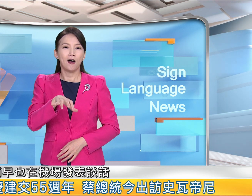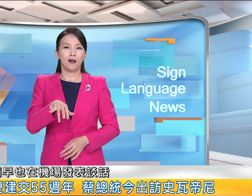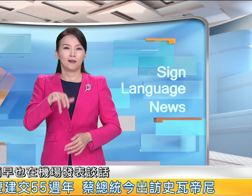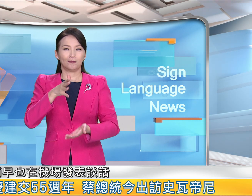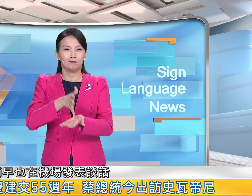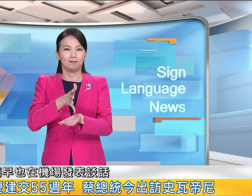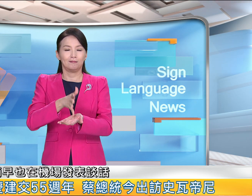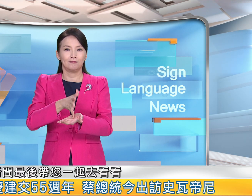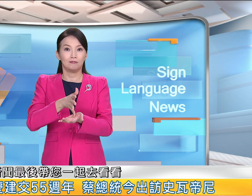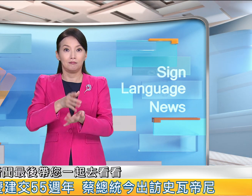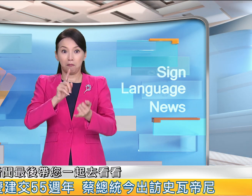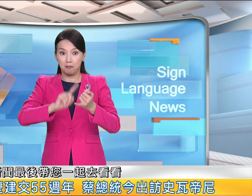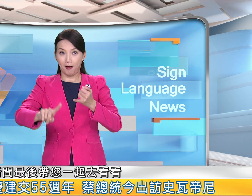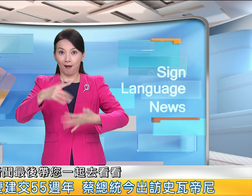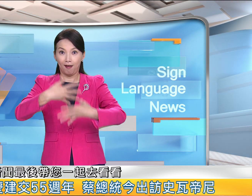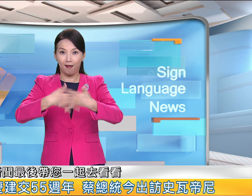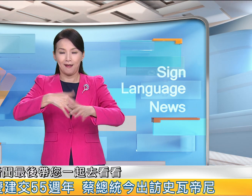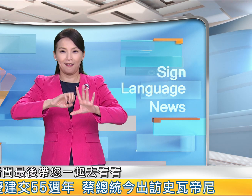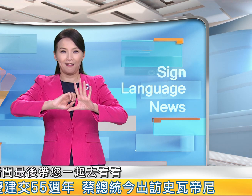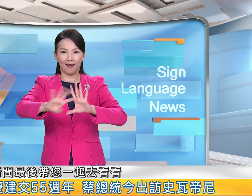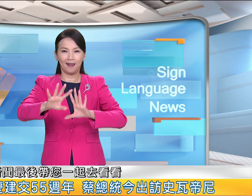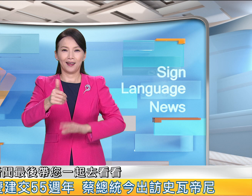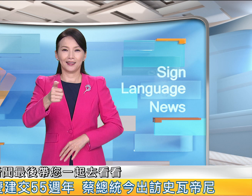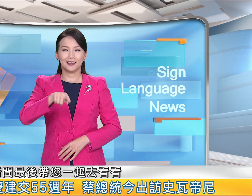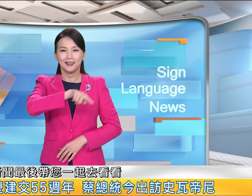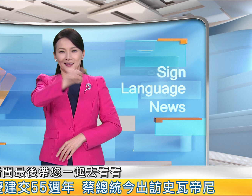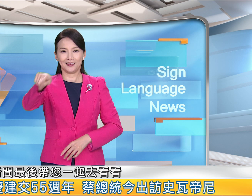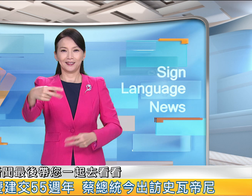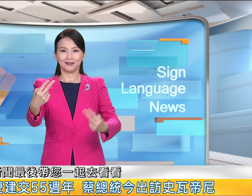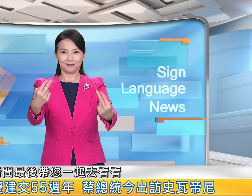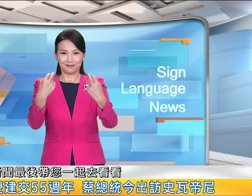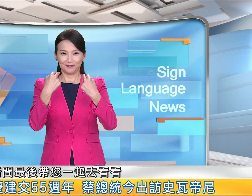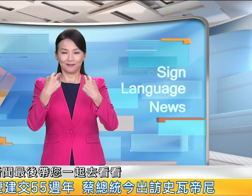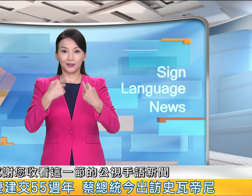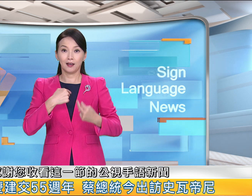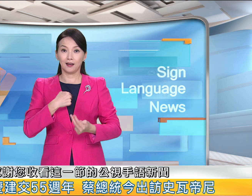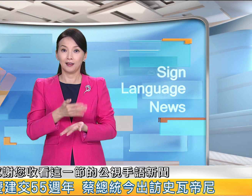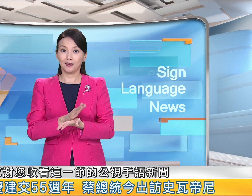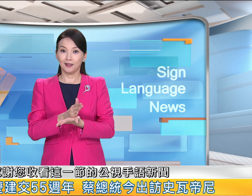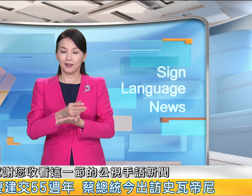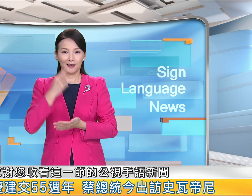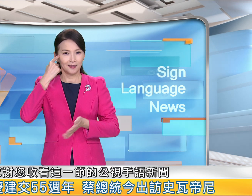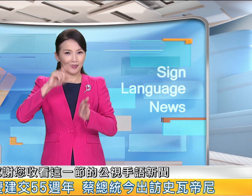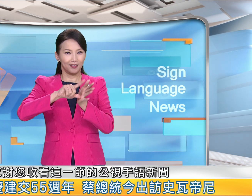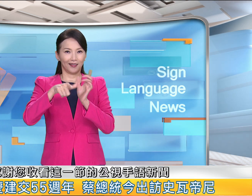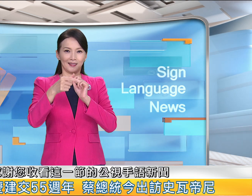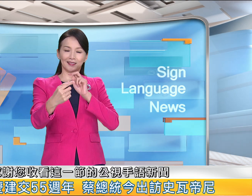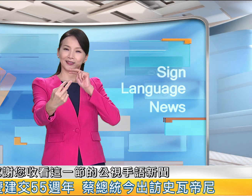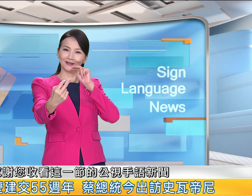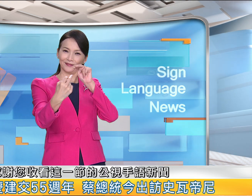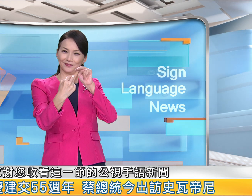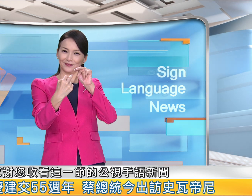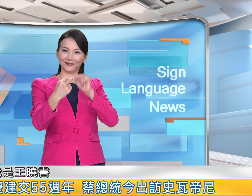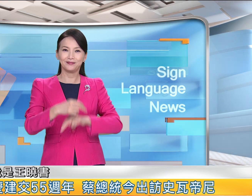看。感谢您收看这一节的公视手语新闻，我是王小舒，明天同一时间再会。